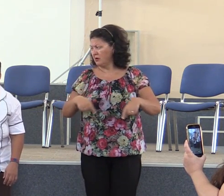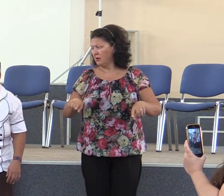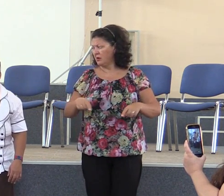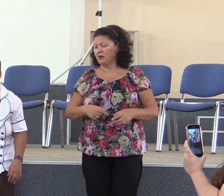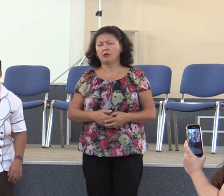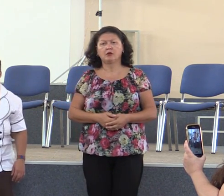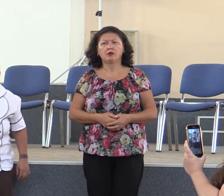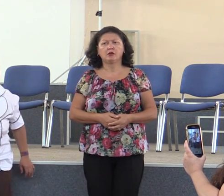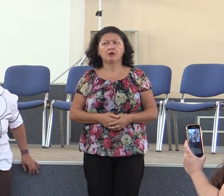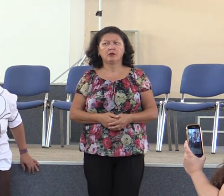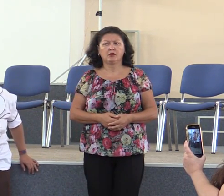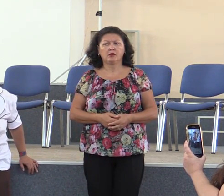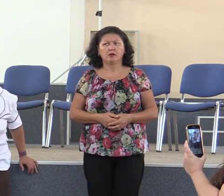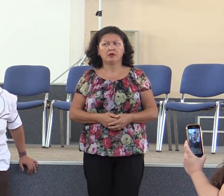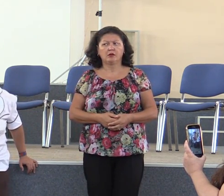Un gol?